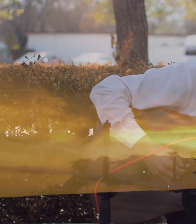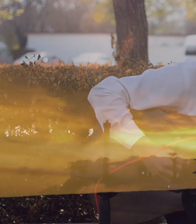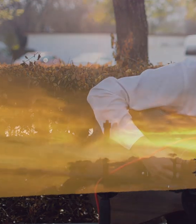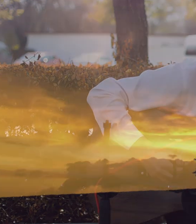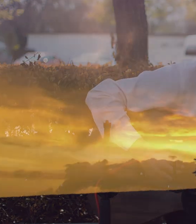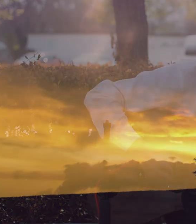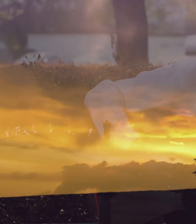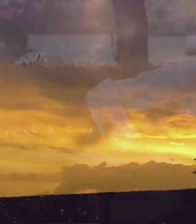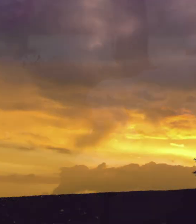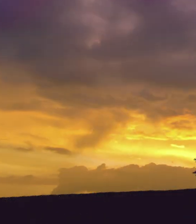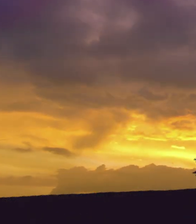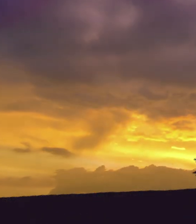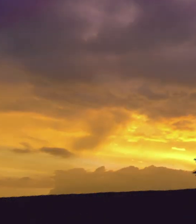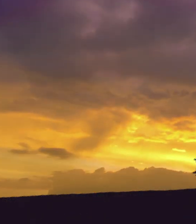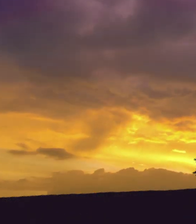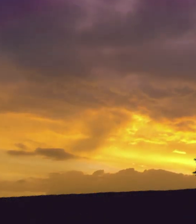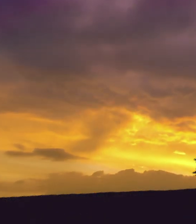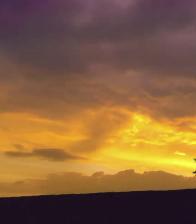i